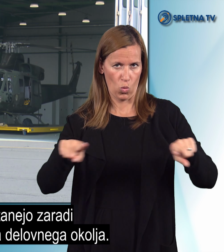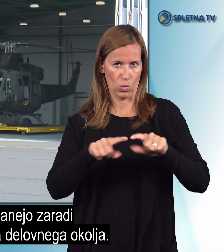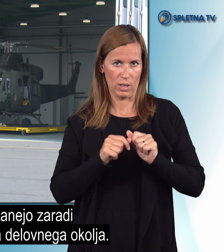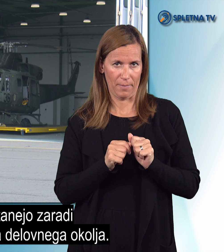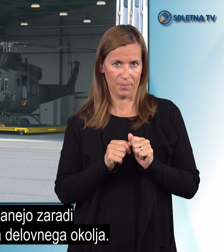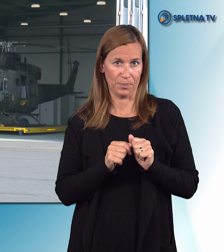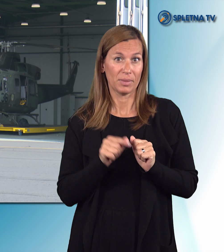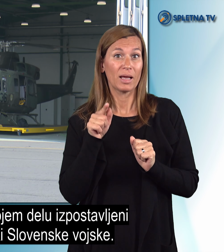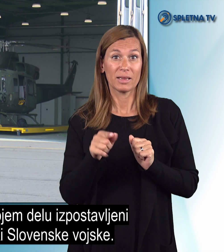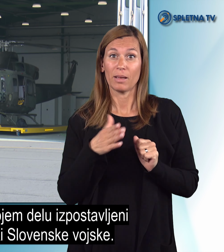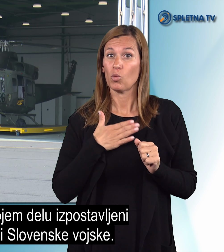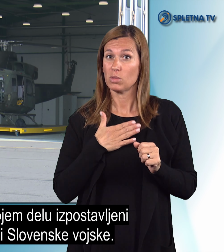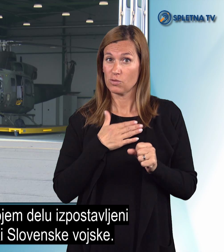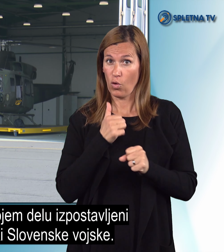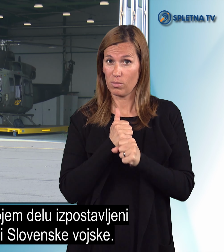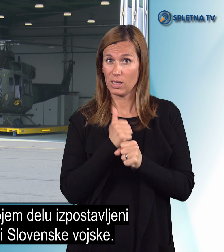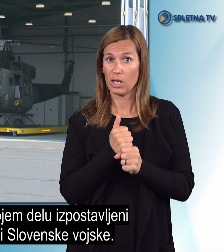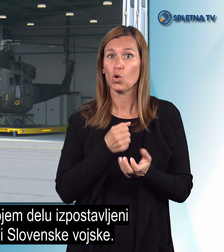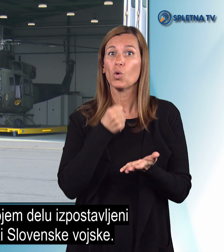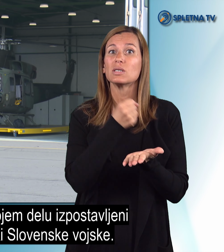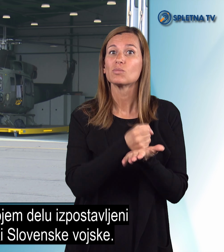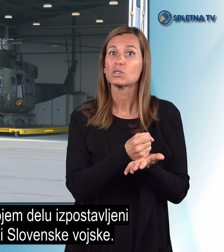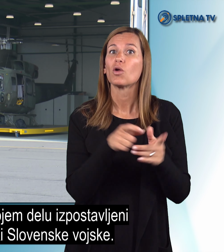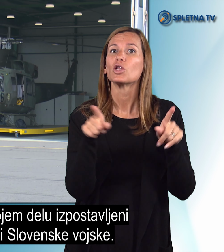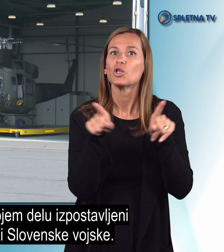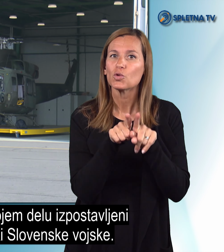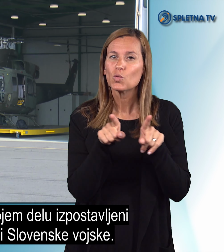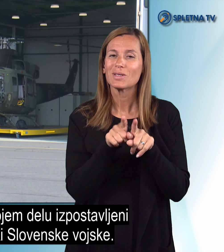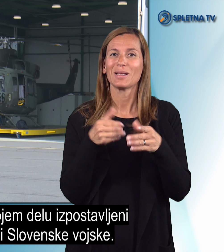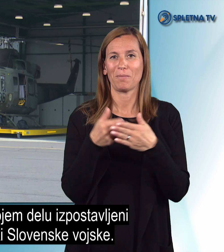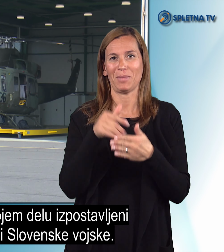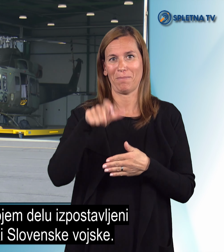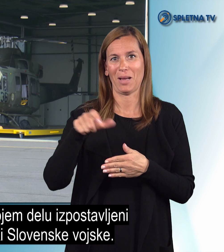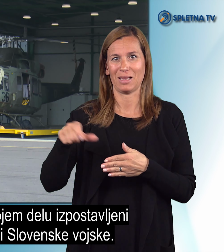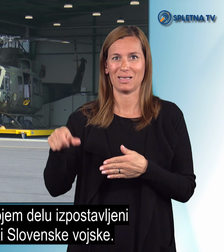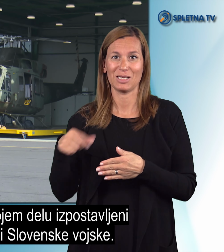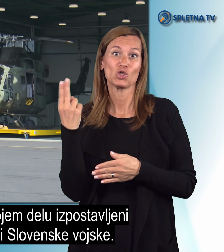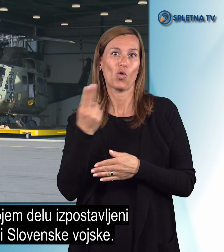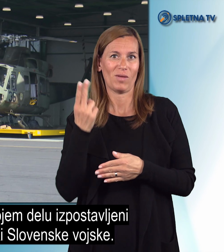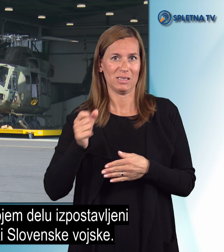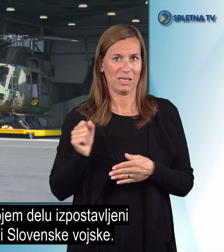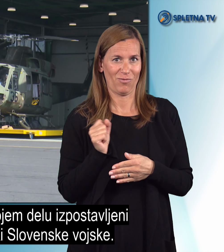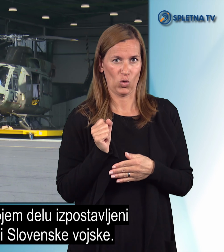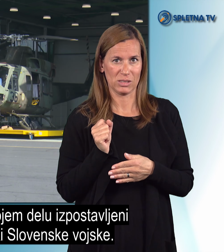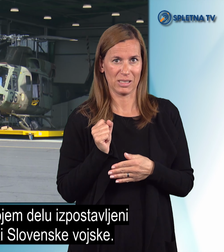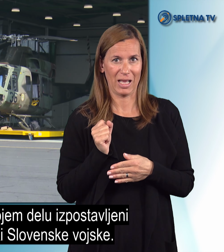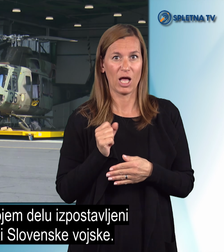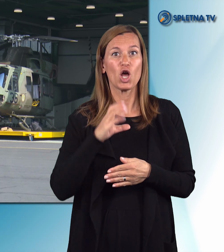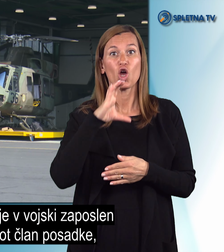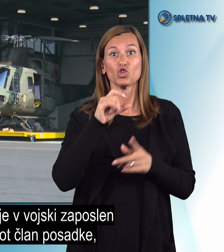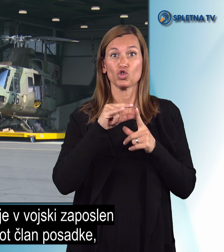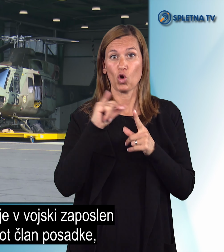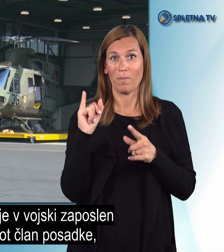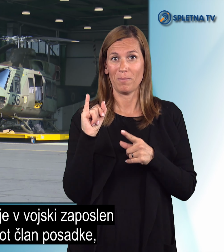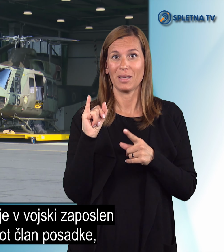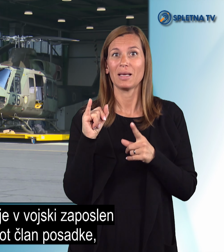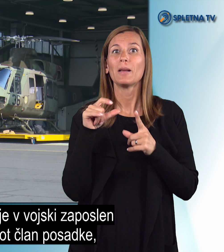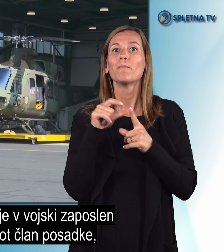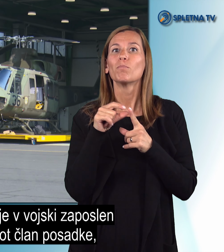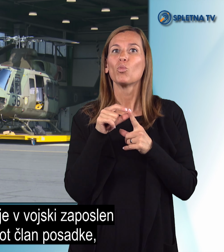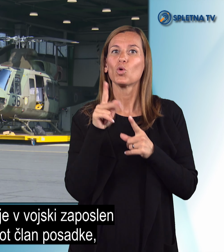nastanejo zaradi prehrupnega delovnega okolja. Temu so pri svojem delu izpostavljeni tudi pripadniki